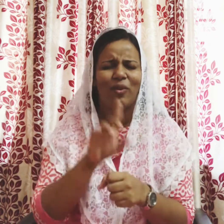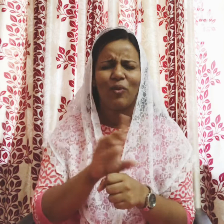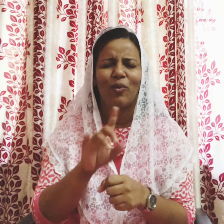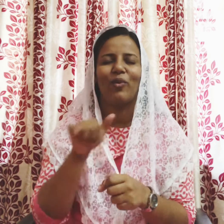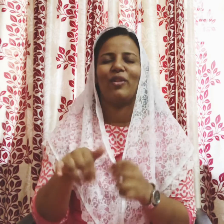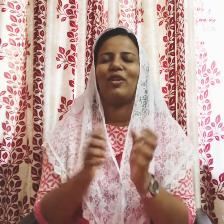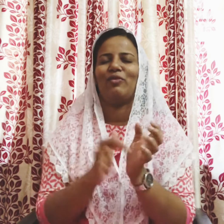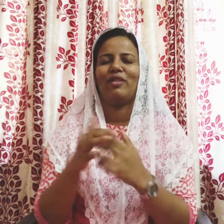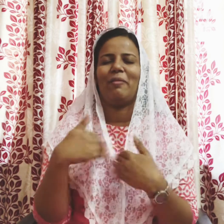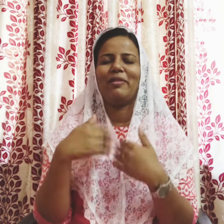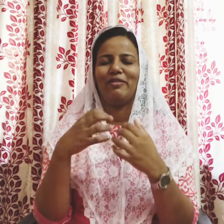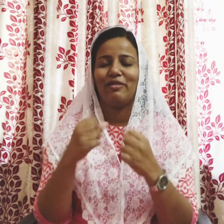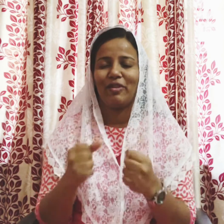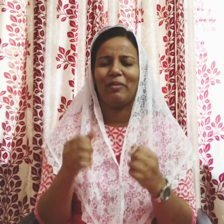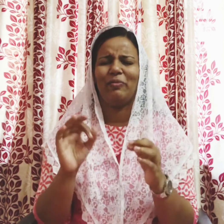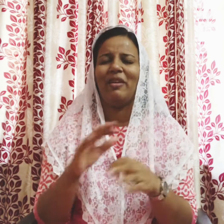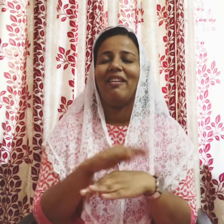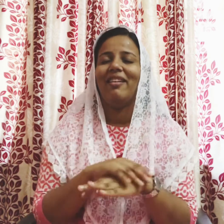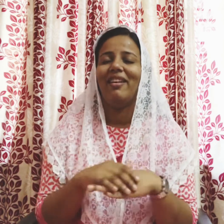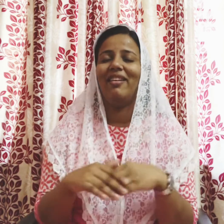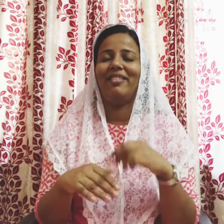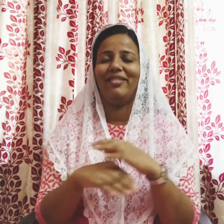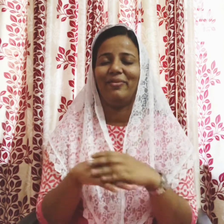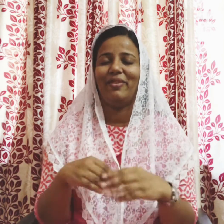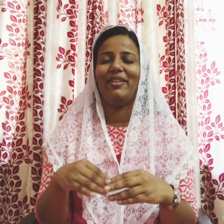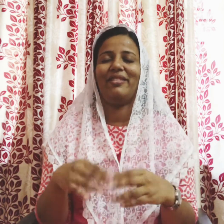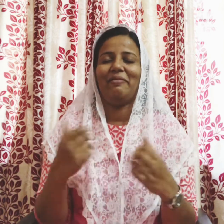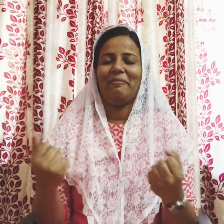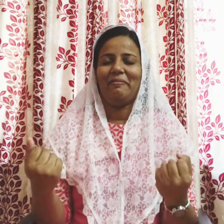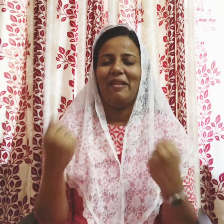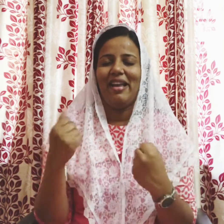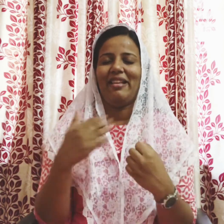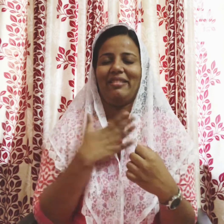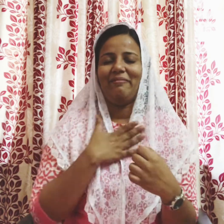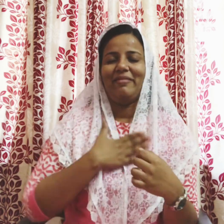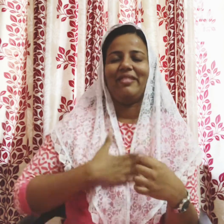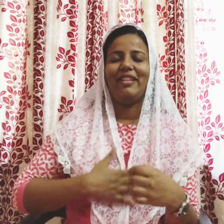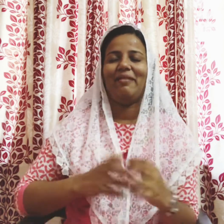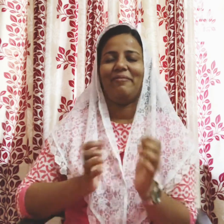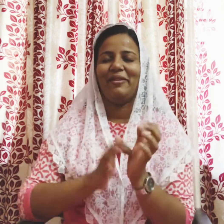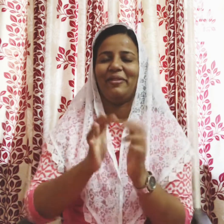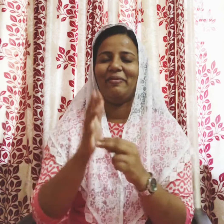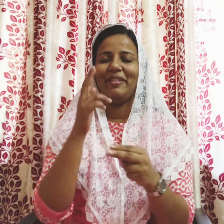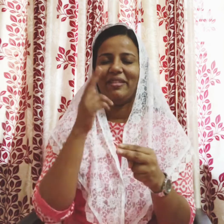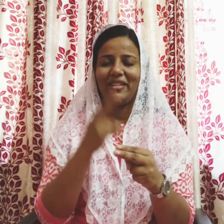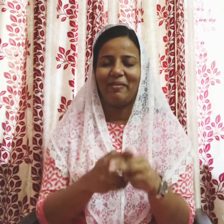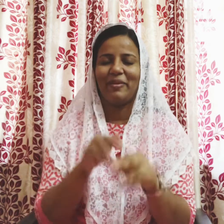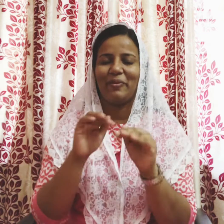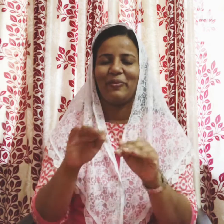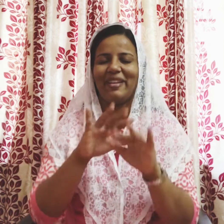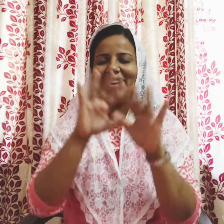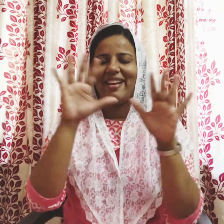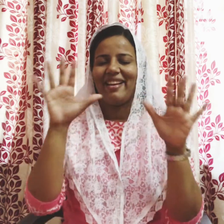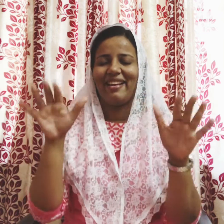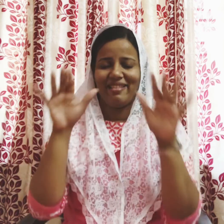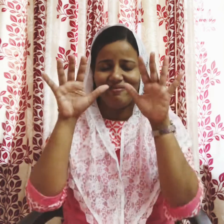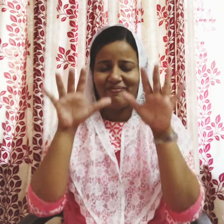നാമത്തിൽ സൗഖ്യമാകട്ടെ. പരിപൂർണ ആശ്വാസം, പൂർണ്ണ ആരോഗ്യം, സ്വസ്ഥത യേശുവിൻ്റെ നാമത്തിൽ തൻ്റെ കുഞ്ഞുങ്ങളുടെ മേൽ